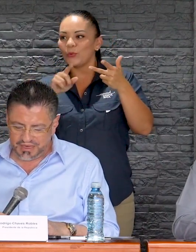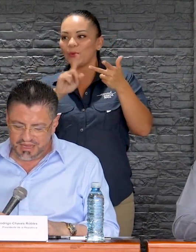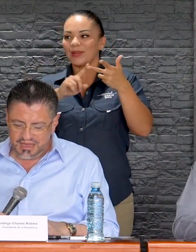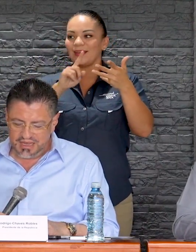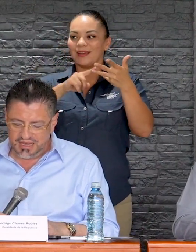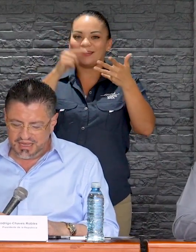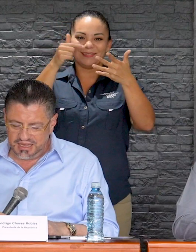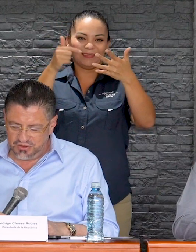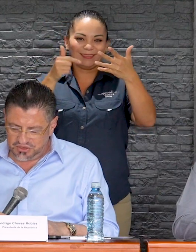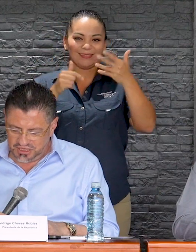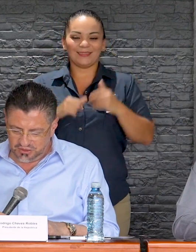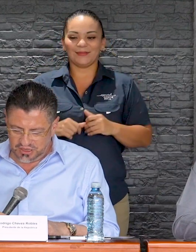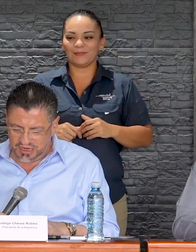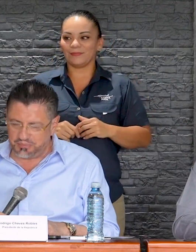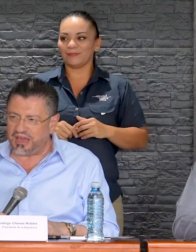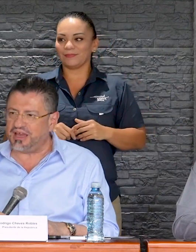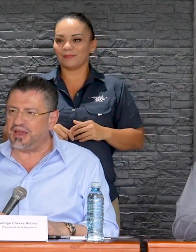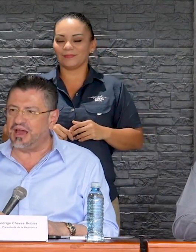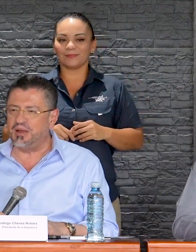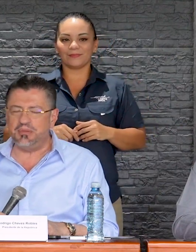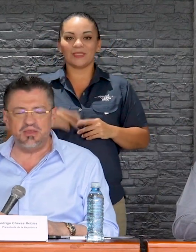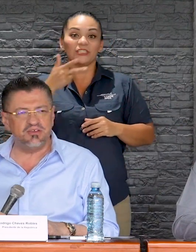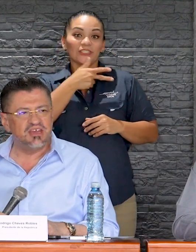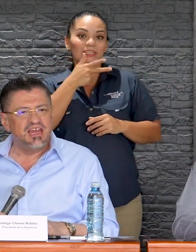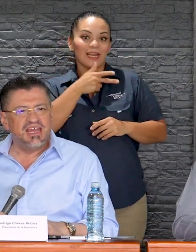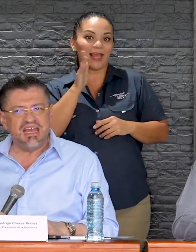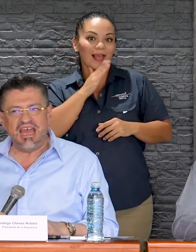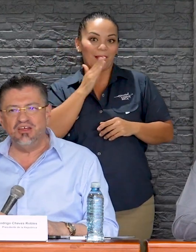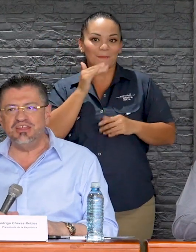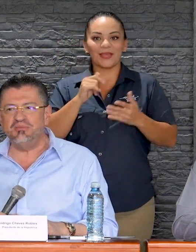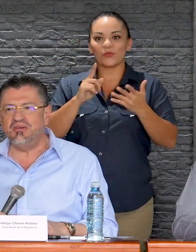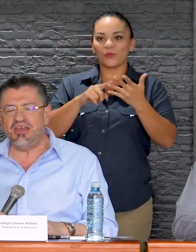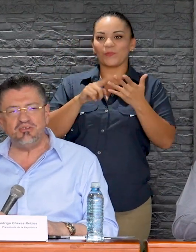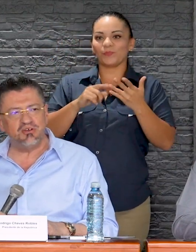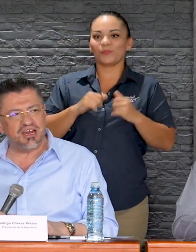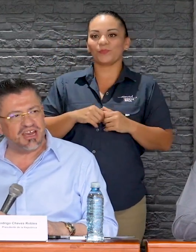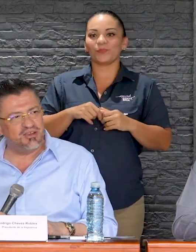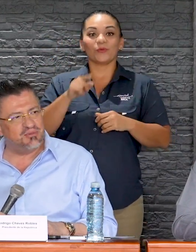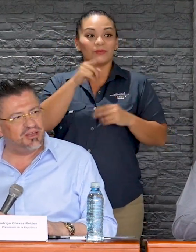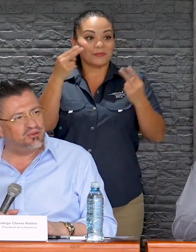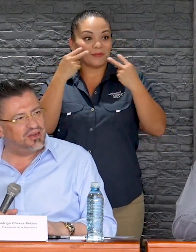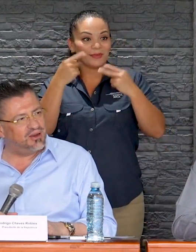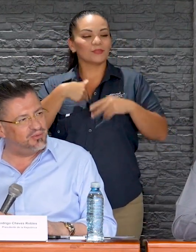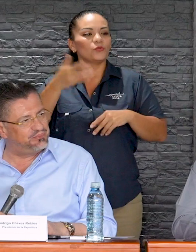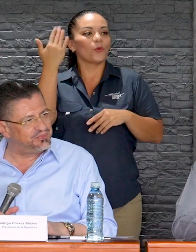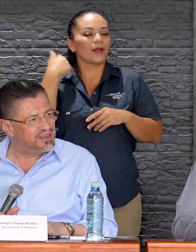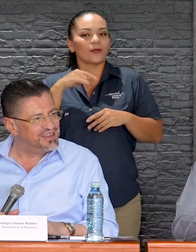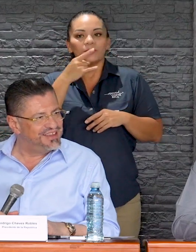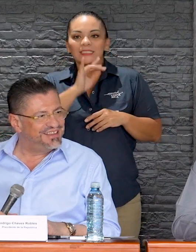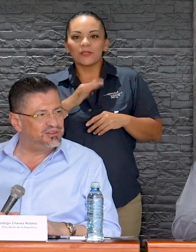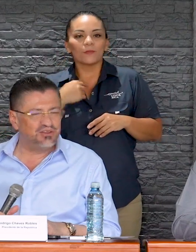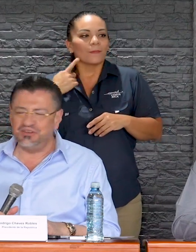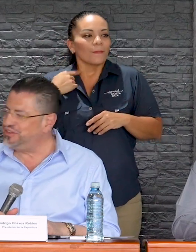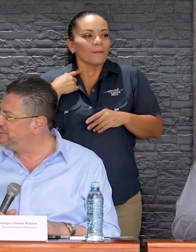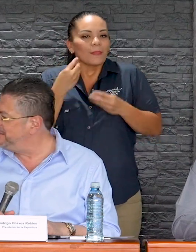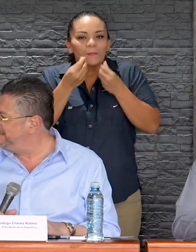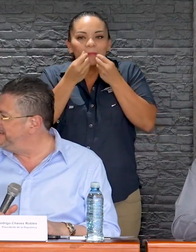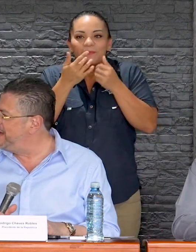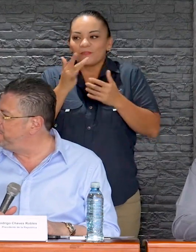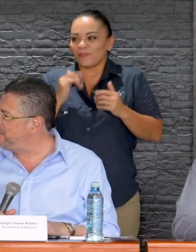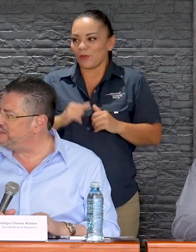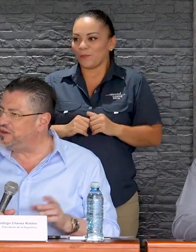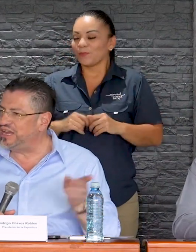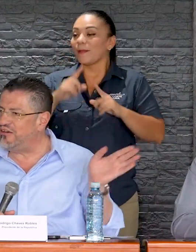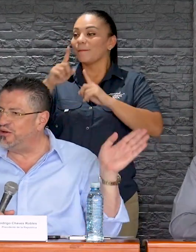luna, los chiletos jalapeños. Y ahí donde me ven, yo era un carajillo muy antojado. Entonces,